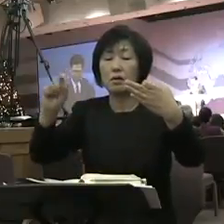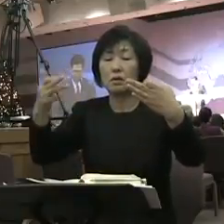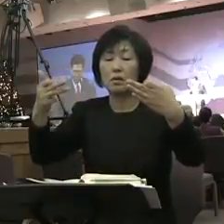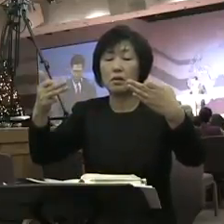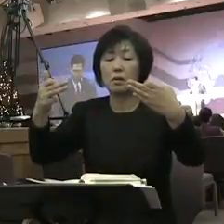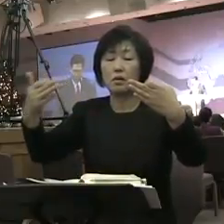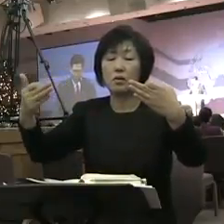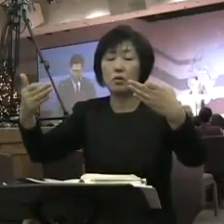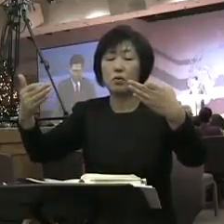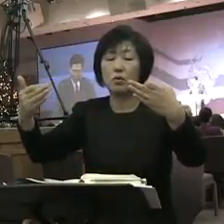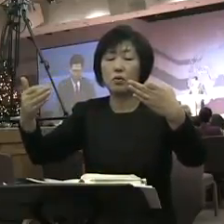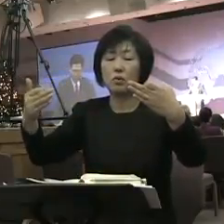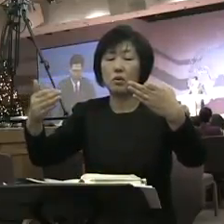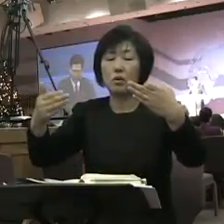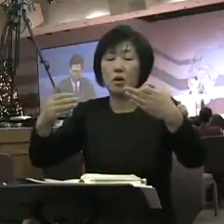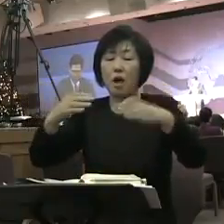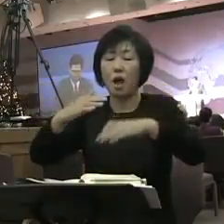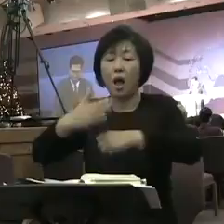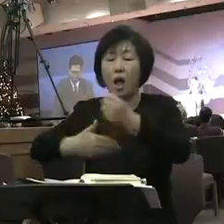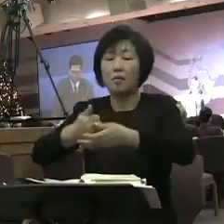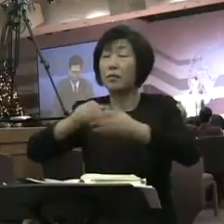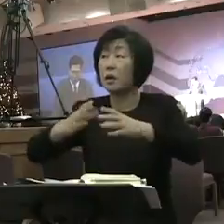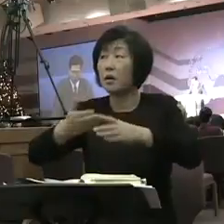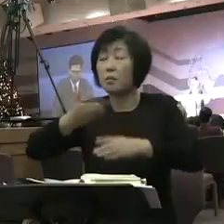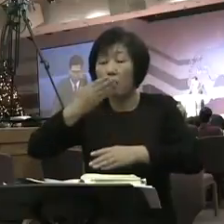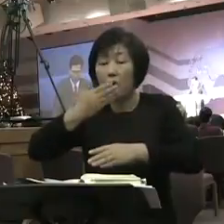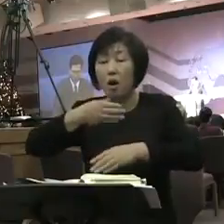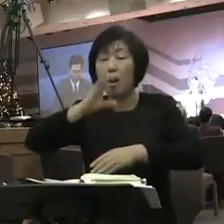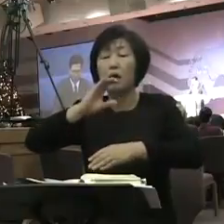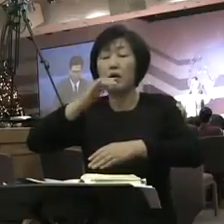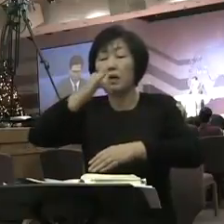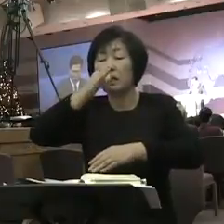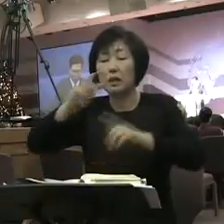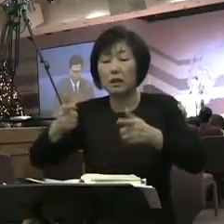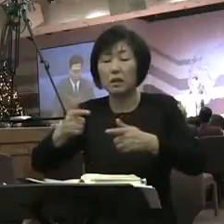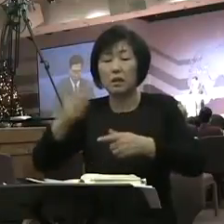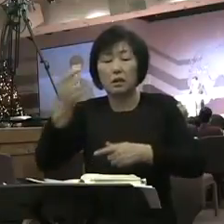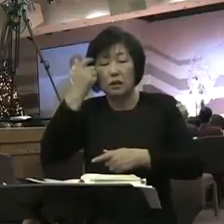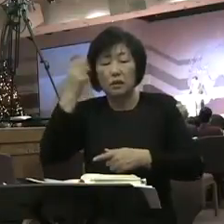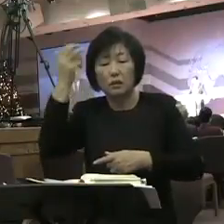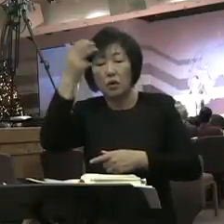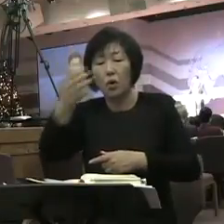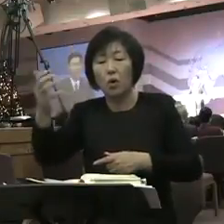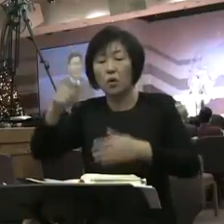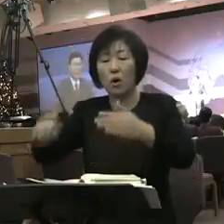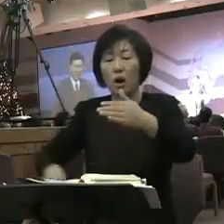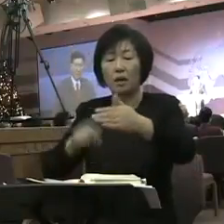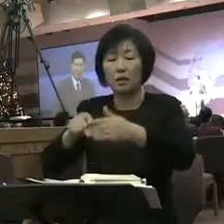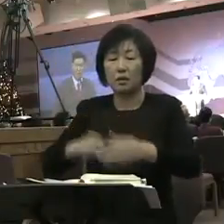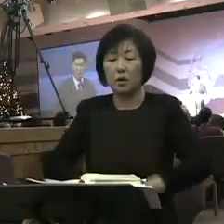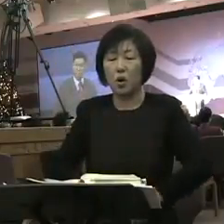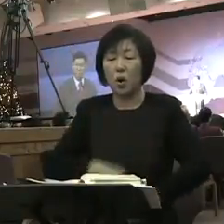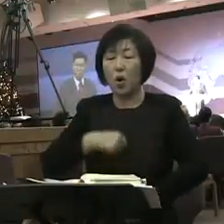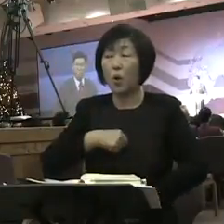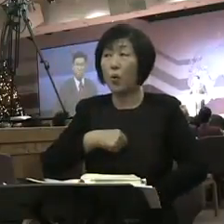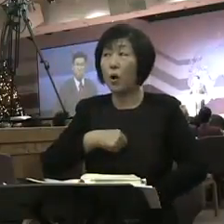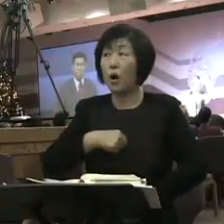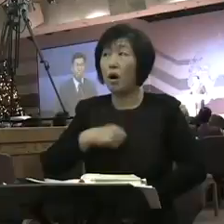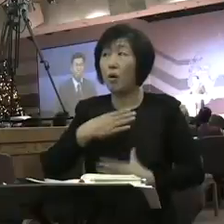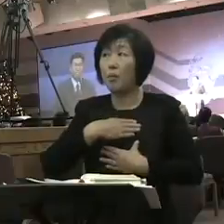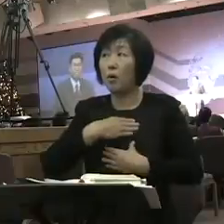하나님의 나라는 먹는 것과 마시는 것이 아니요 오직 성령 안에서 의와 평강과 희락이다.